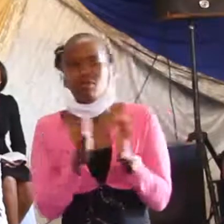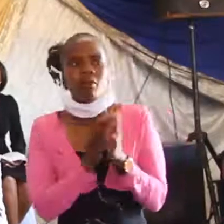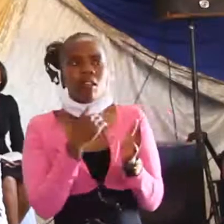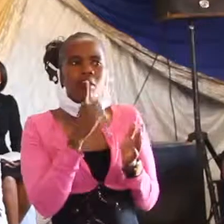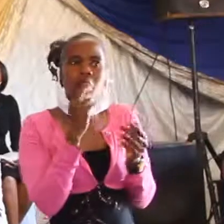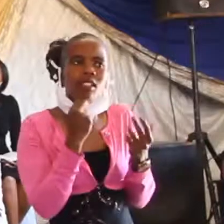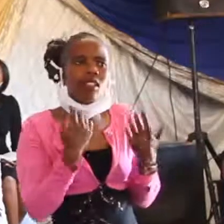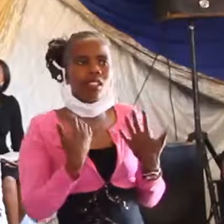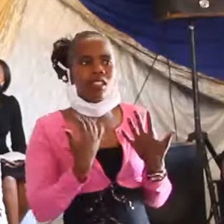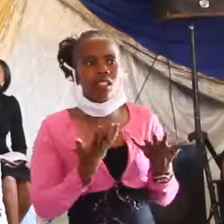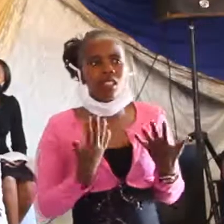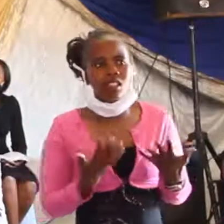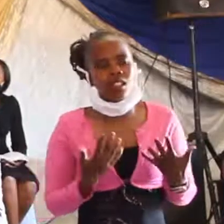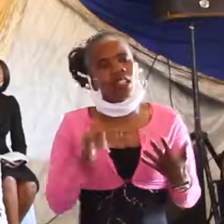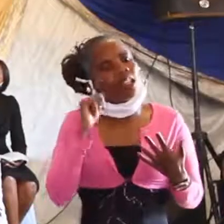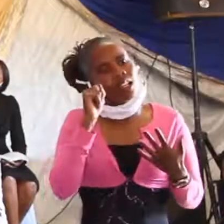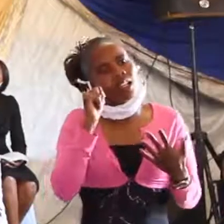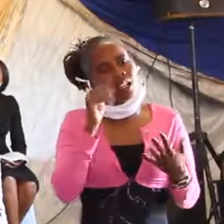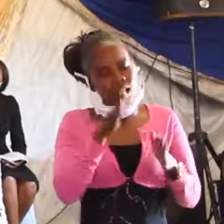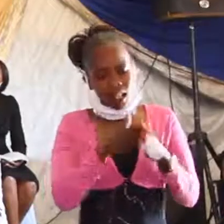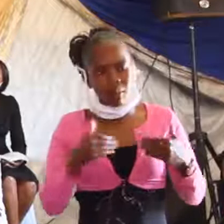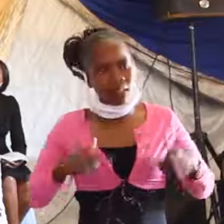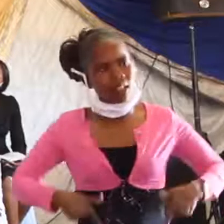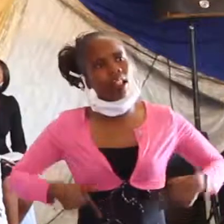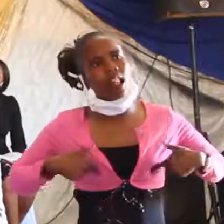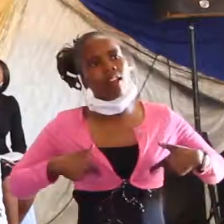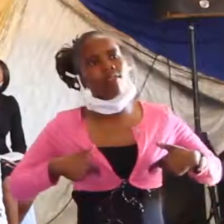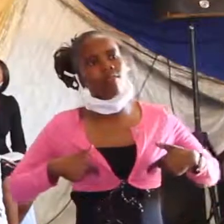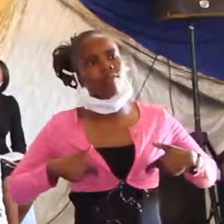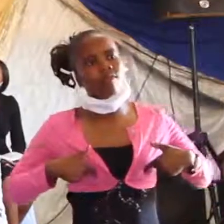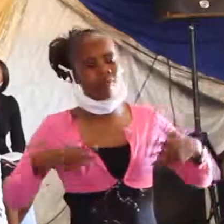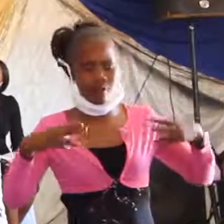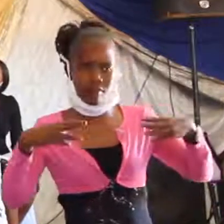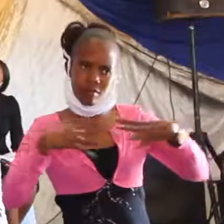Kunetintfo letingacondzani, kunetintfo letendeka empilweni letingahlangani.